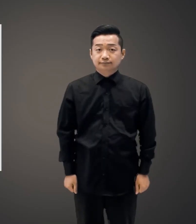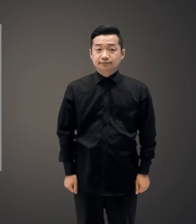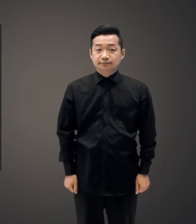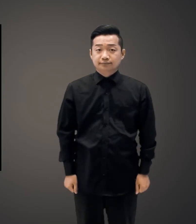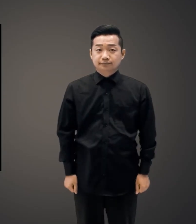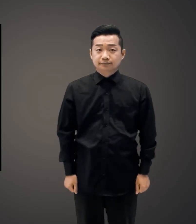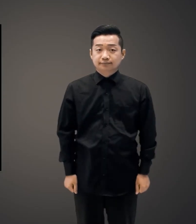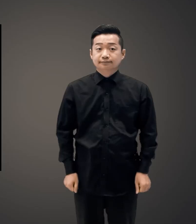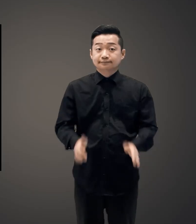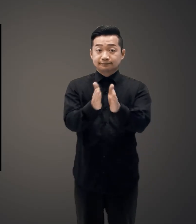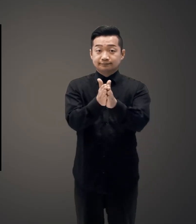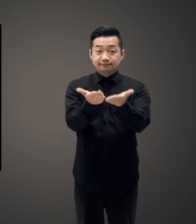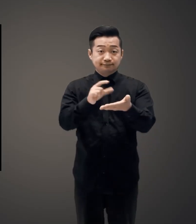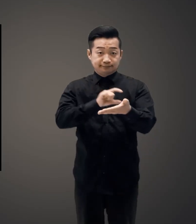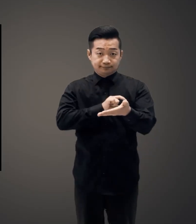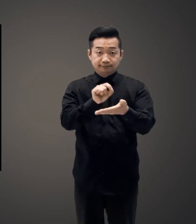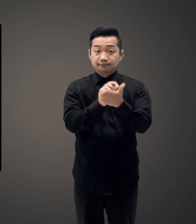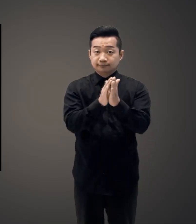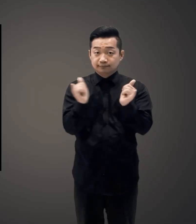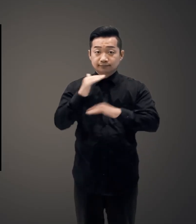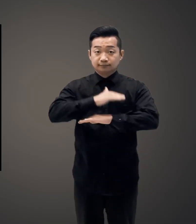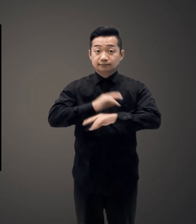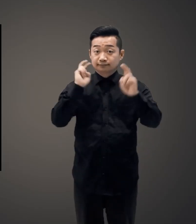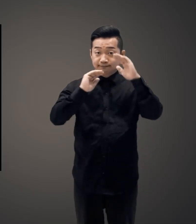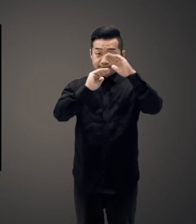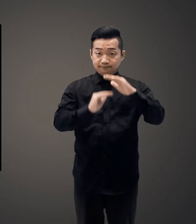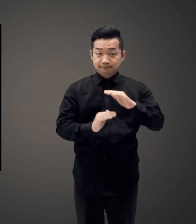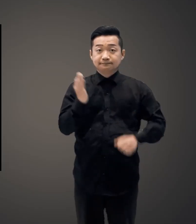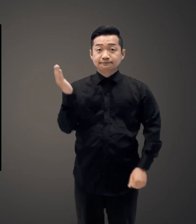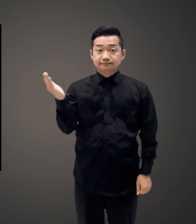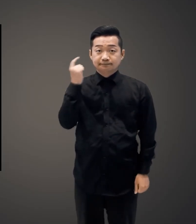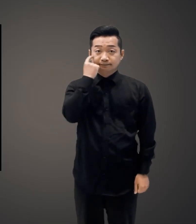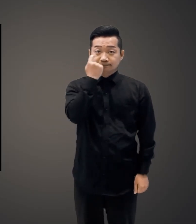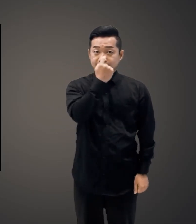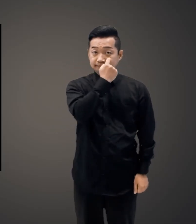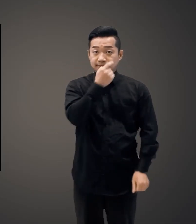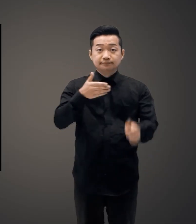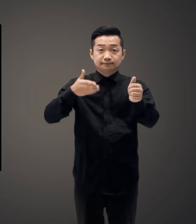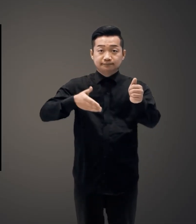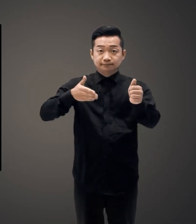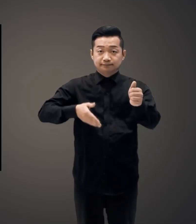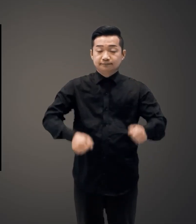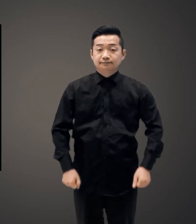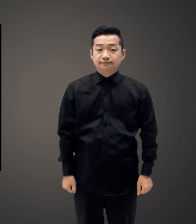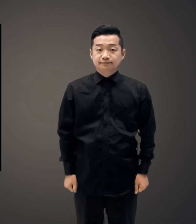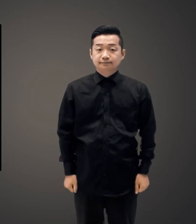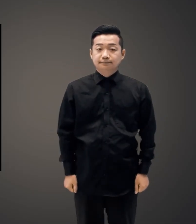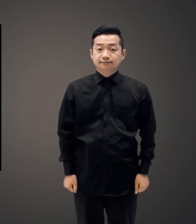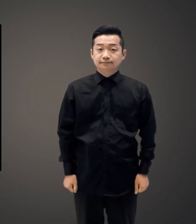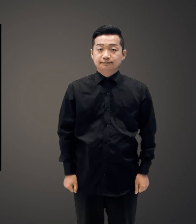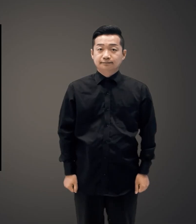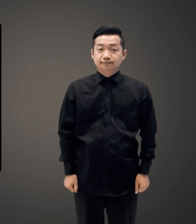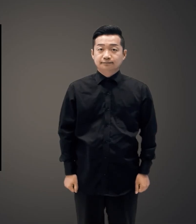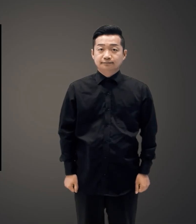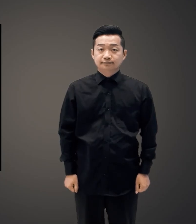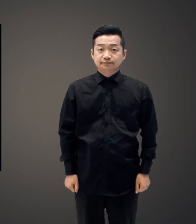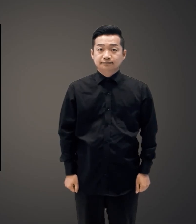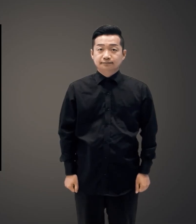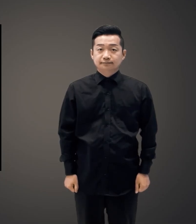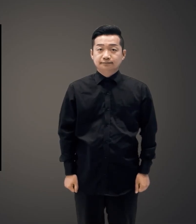책 10대를 위한 세계 분쟁 지역 이야기에는 이처럼 다양한 분쟁 지역 속에 놓여있는 수많은 사람들의 모습이